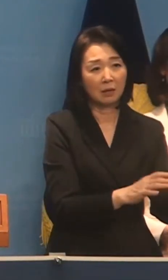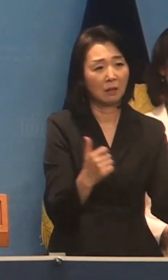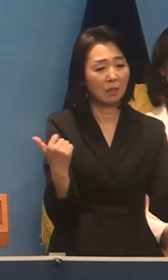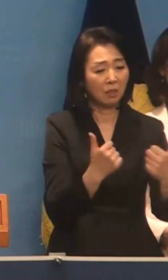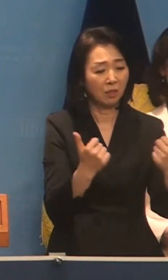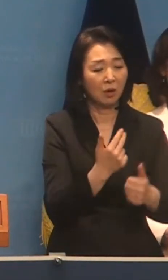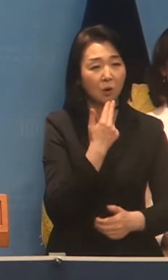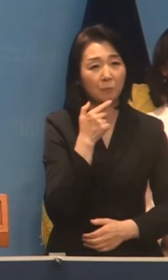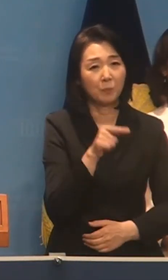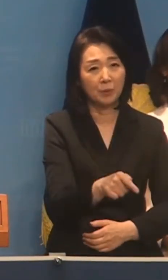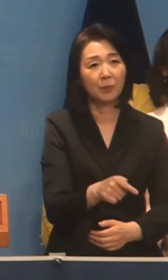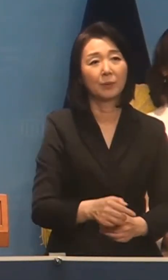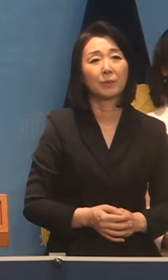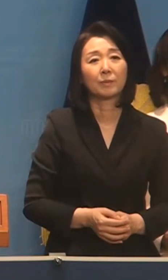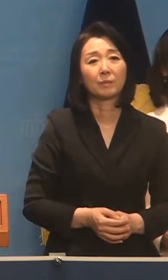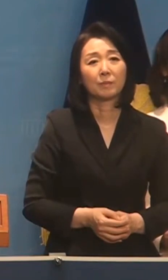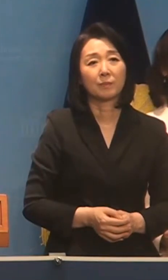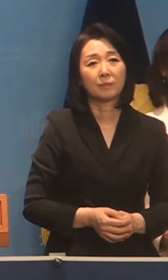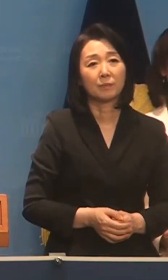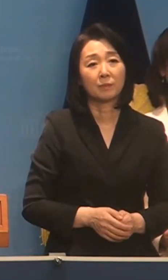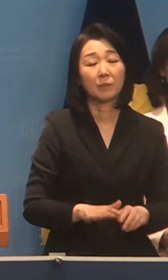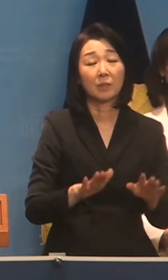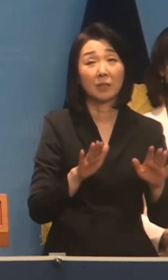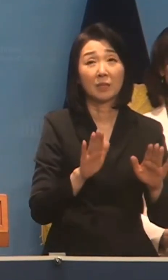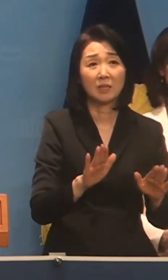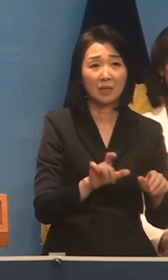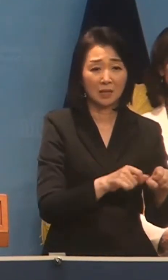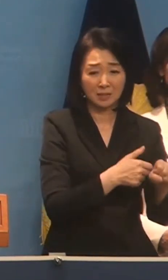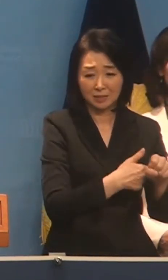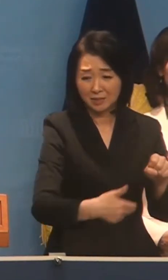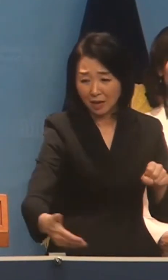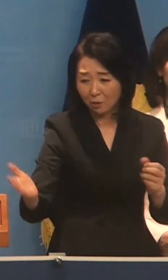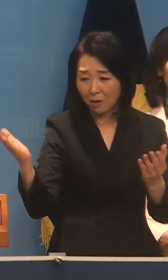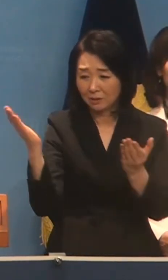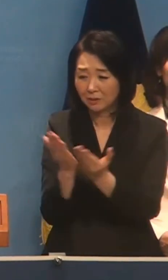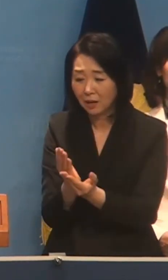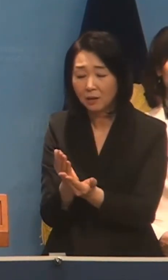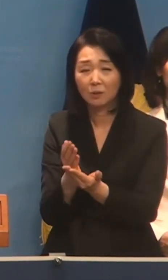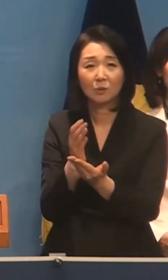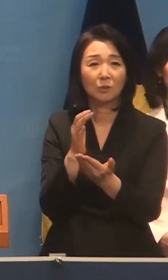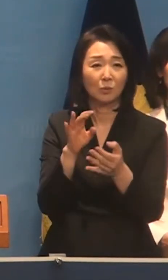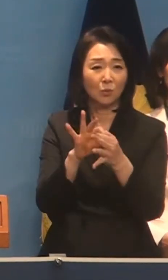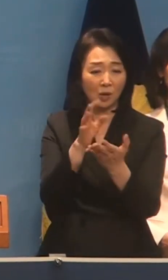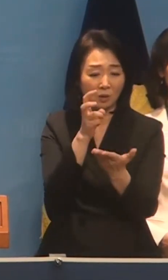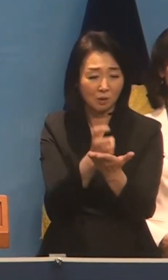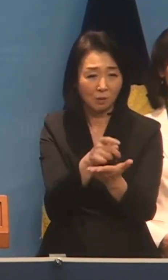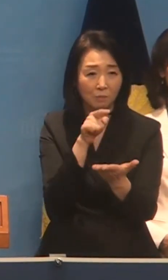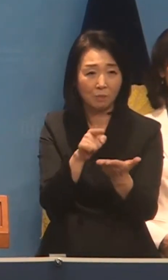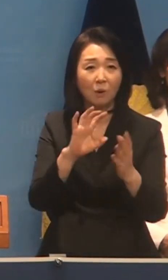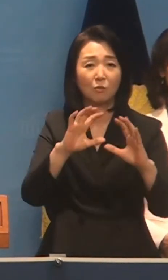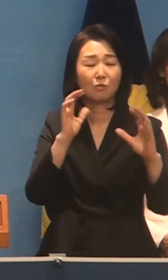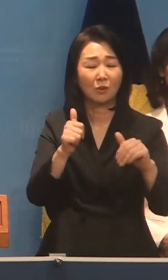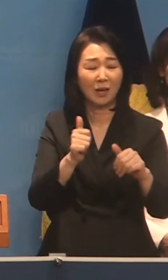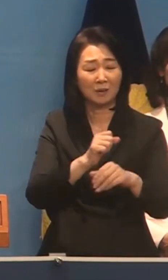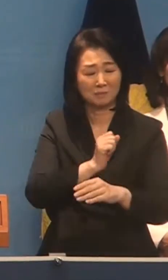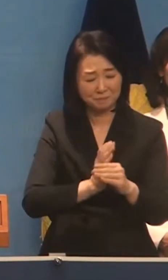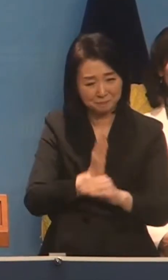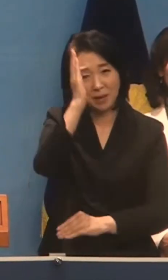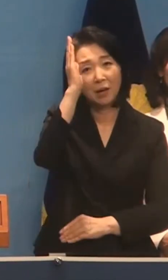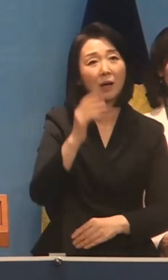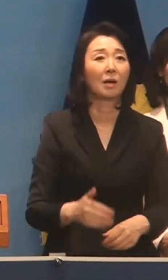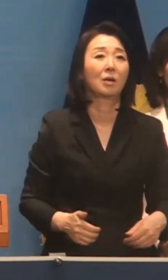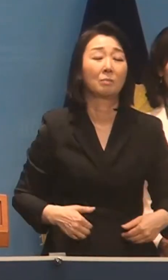자체가 이루어지지 못했습니다. 이제 시대적 흐름에 따라 관련 법안이 국회 문턱을 넘어야